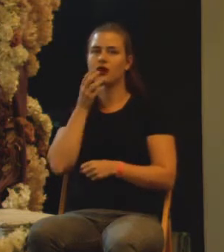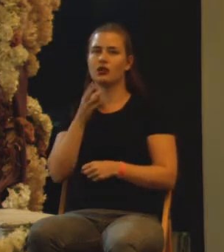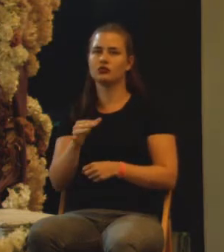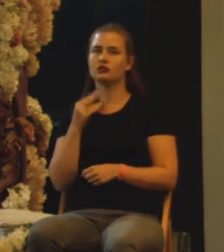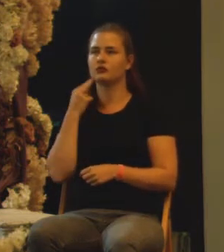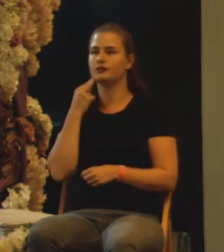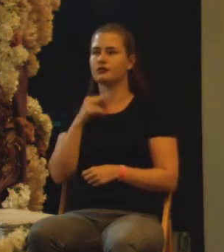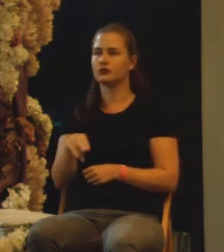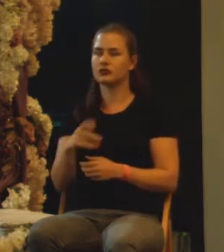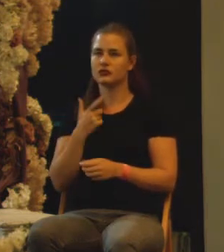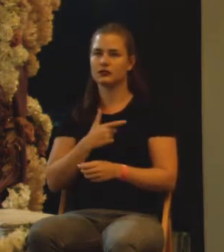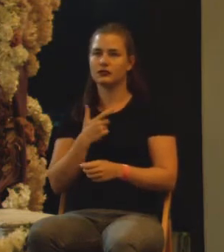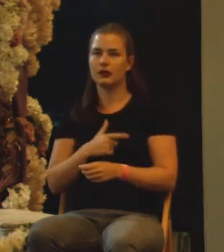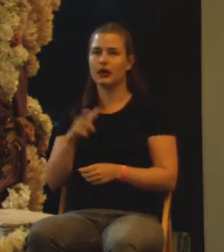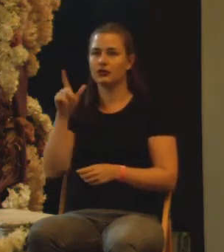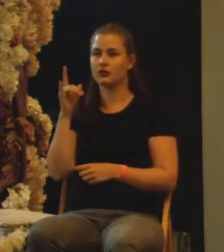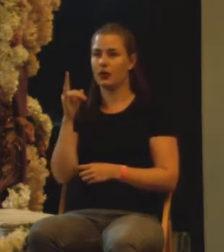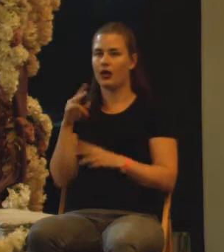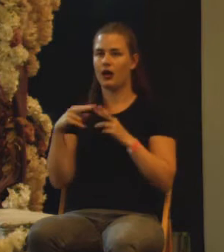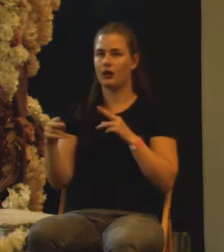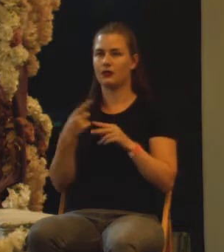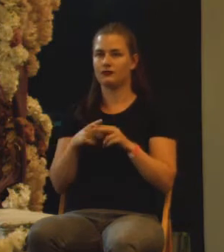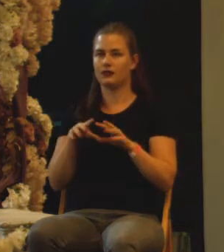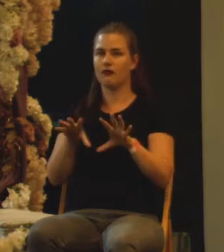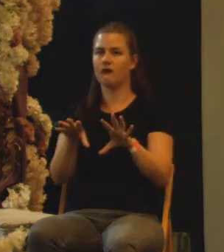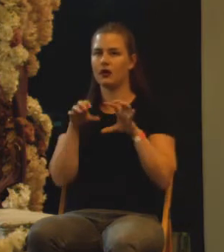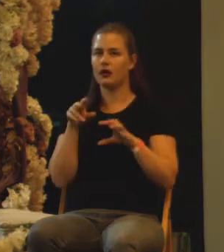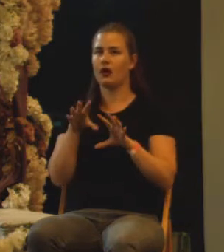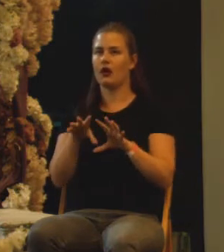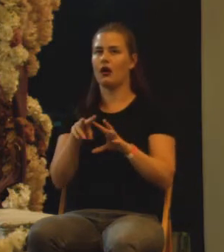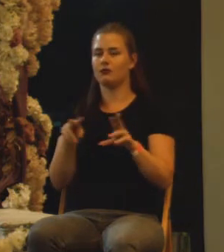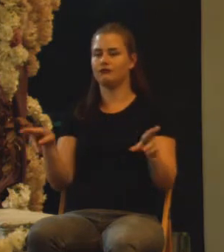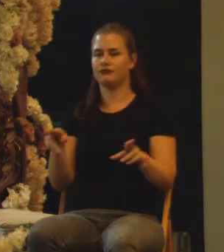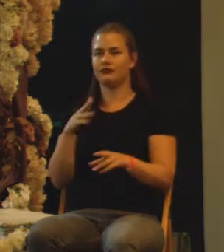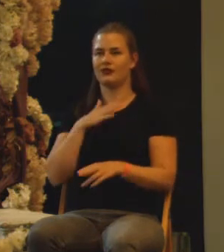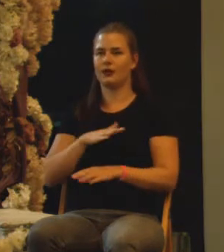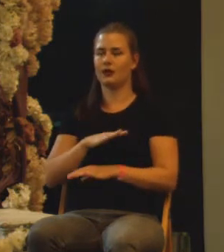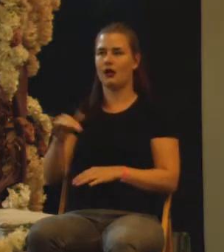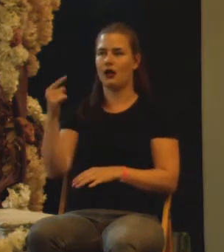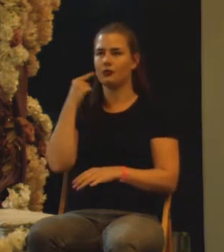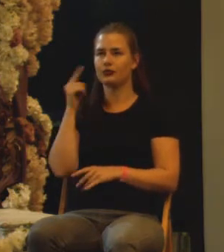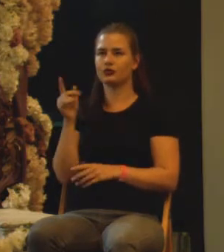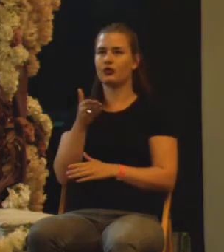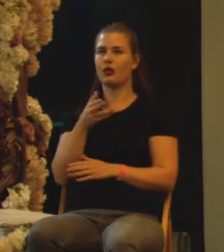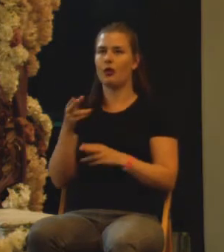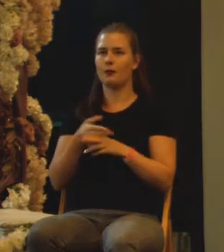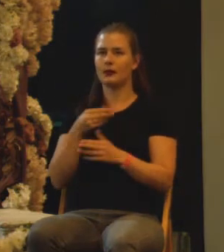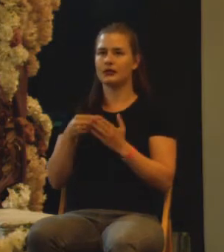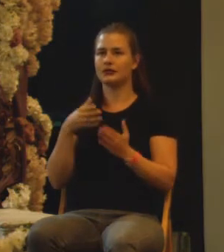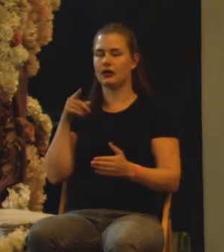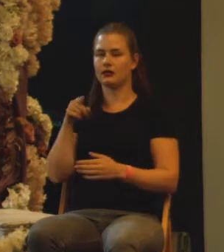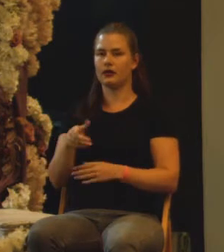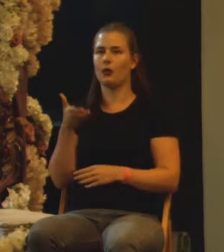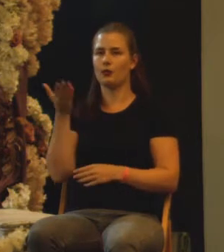типа, улучшайзинг. Ребенок тоже так это воспринимает. Ему тоже неприятно и обидно, что мы обесцениваем его